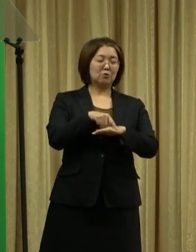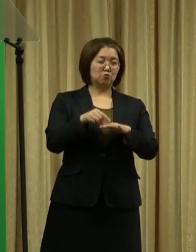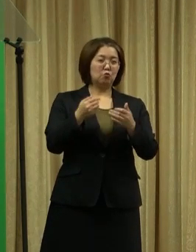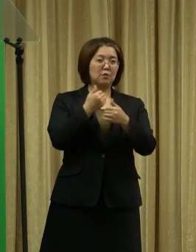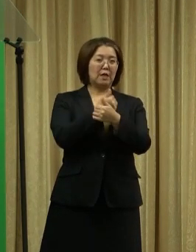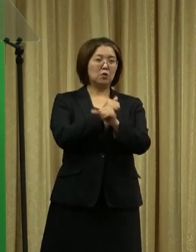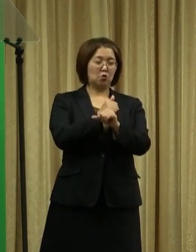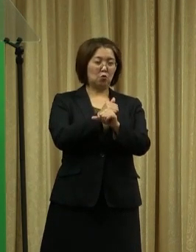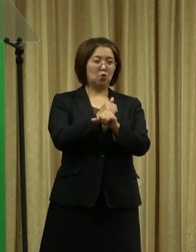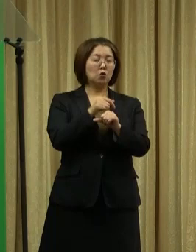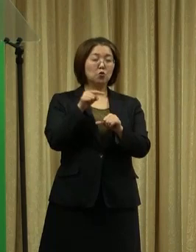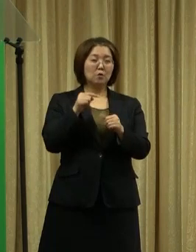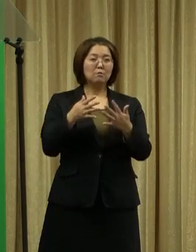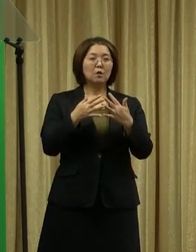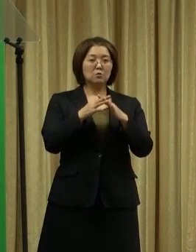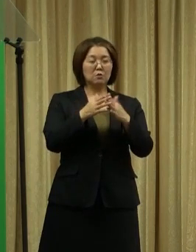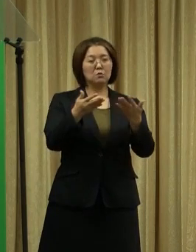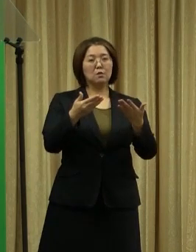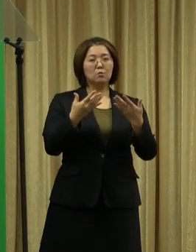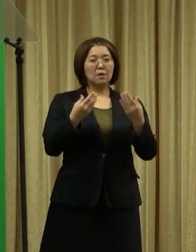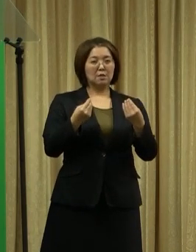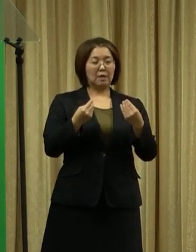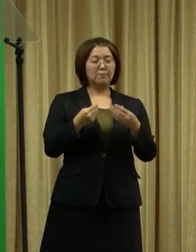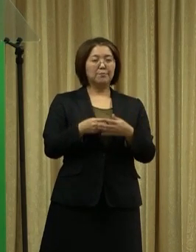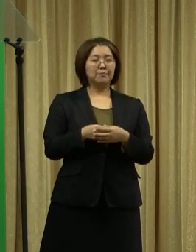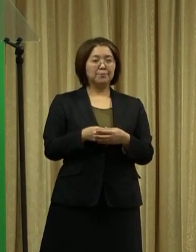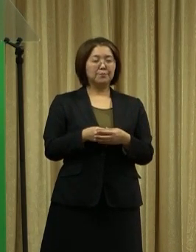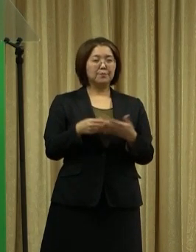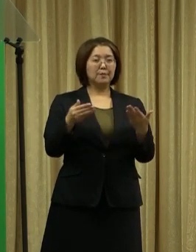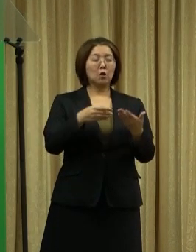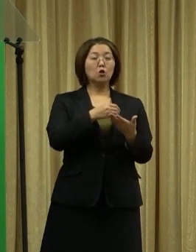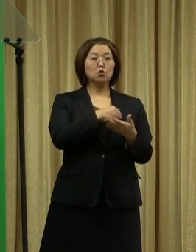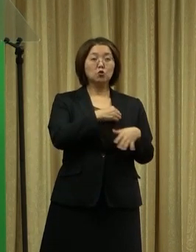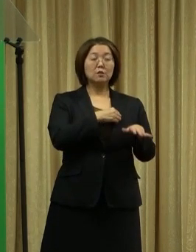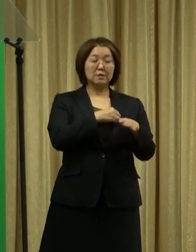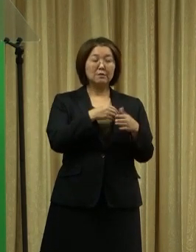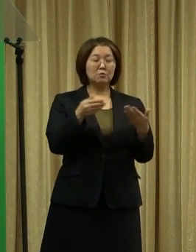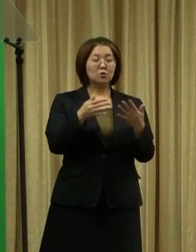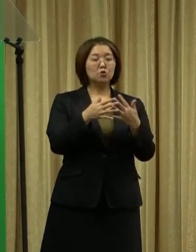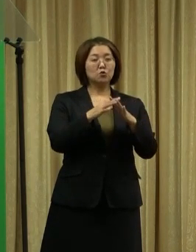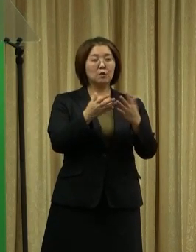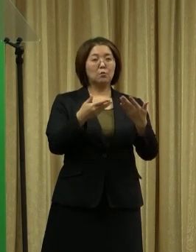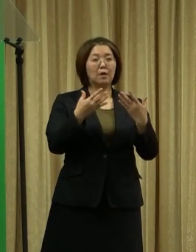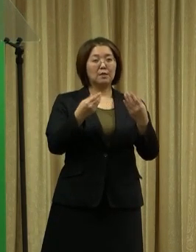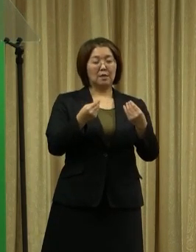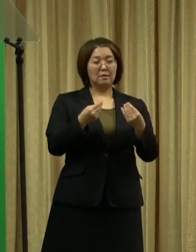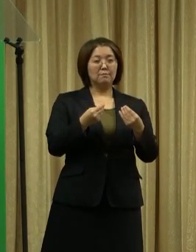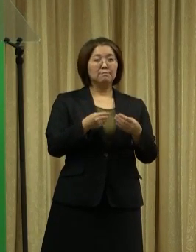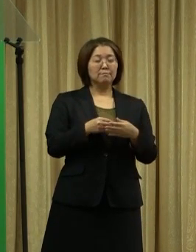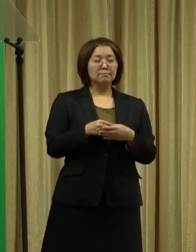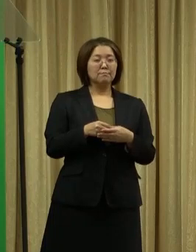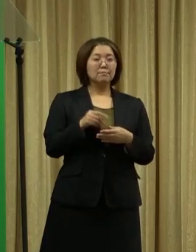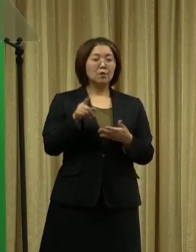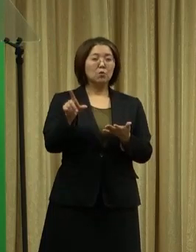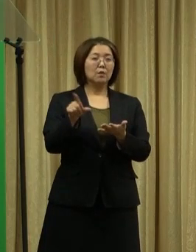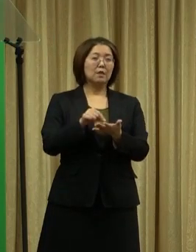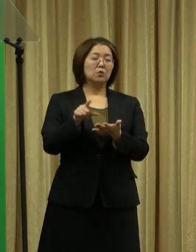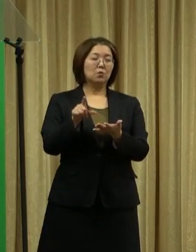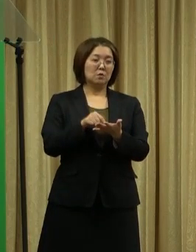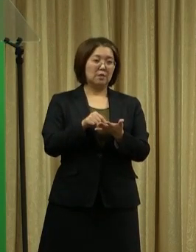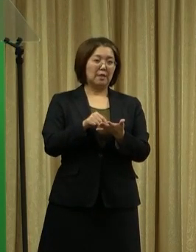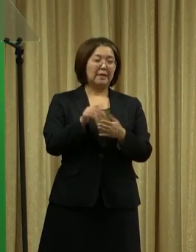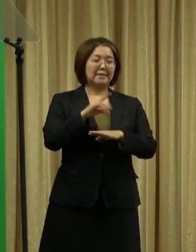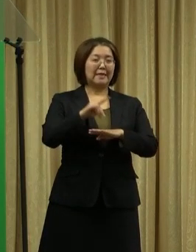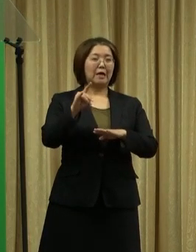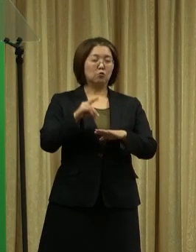、これにも取り組んでもらいました。職員に、だいぶ取り組んでもらいました。このウェルビング指標を活用して企画